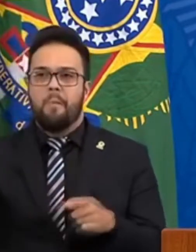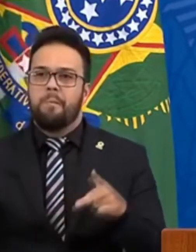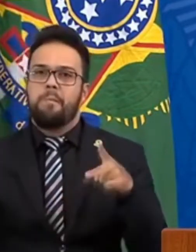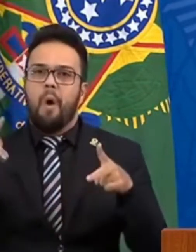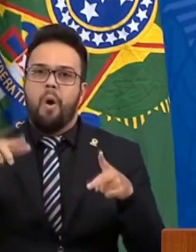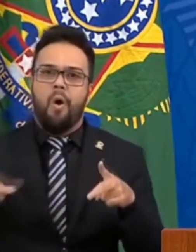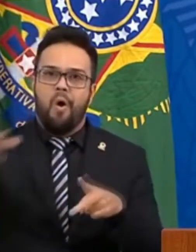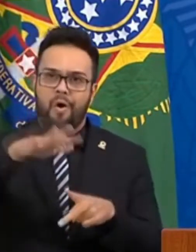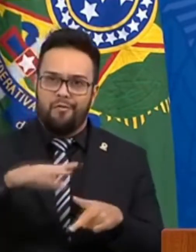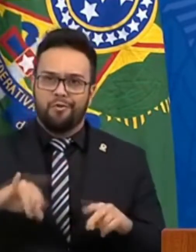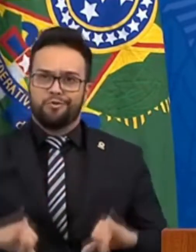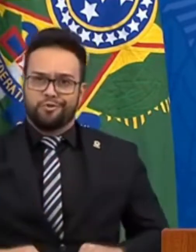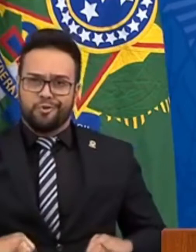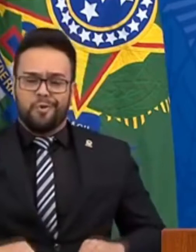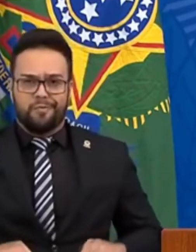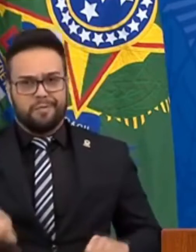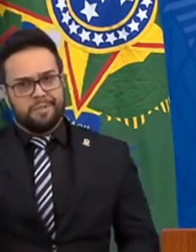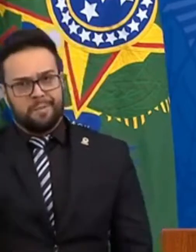brasileiro